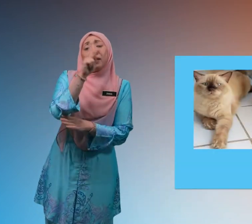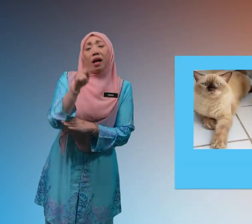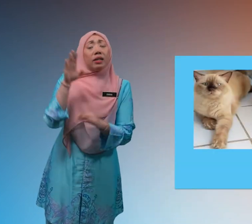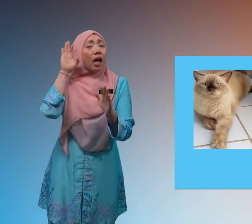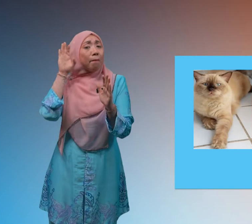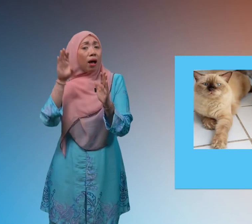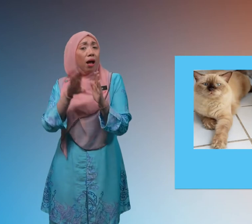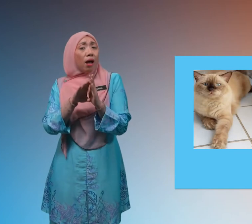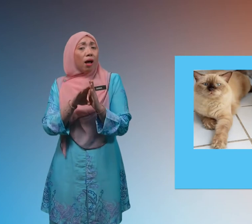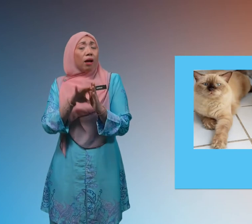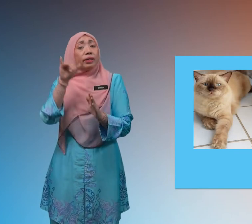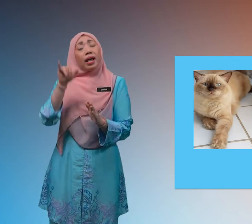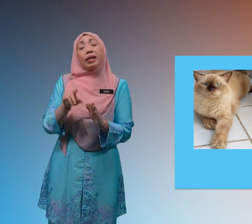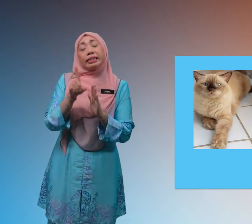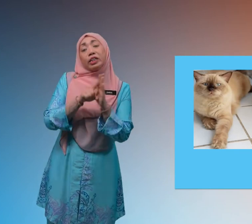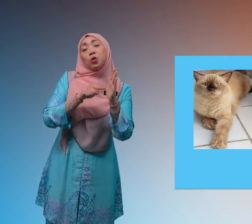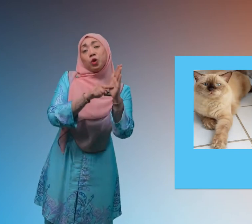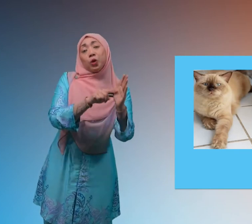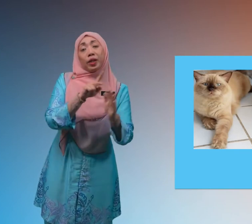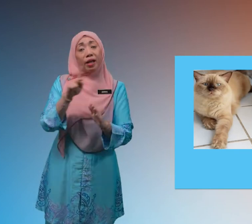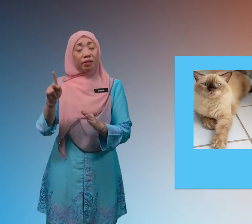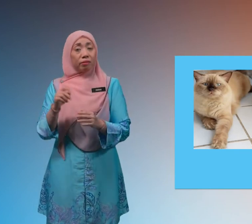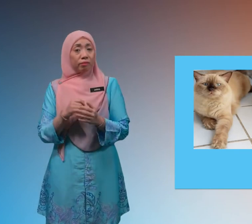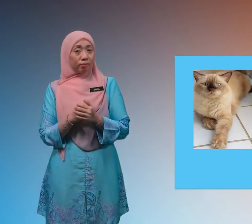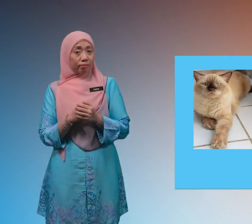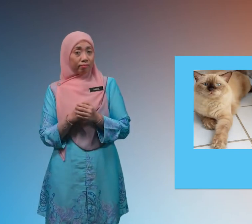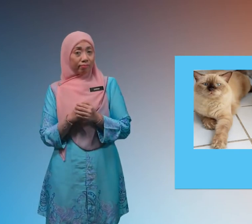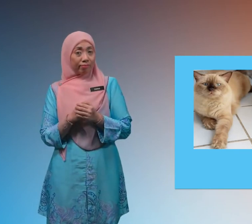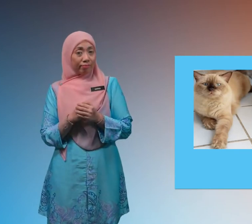Apakah gambar yang ditunjukkan?